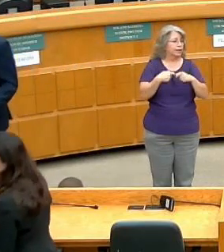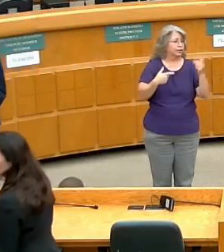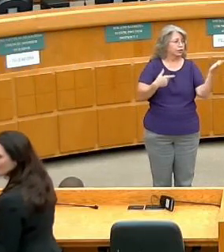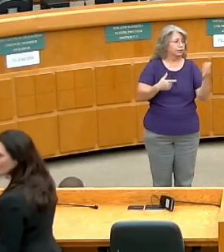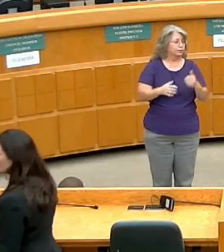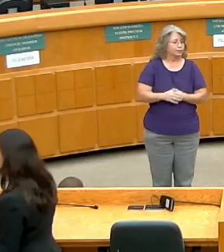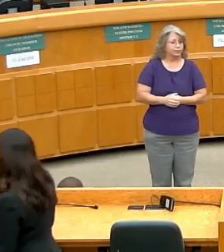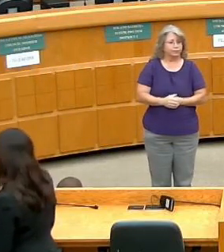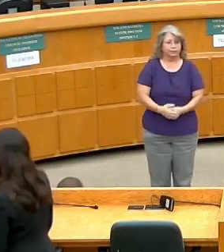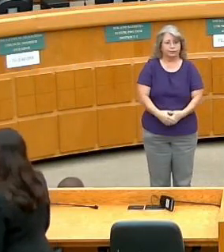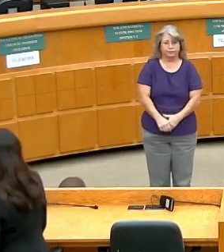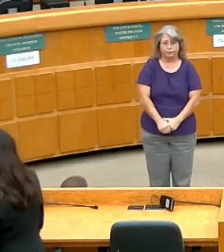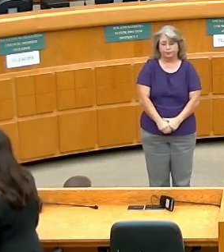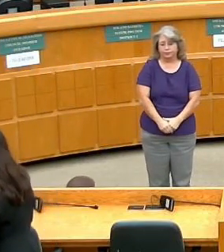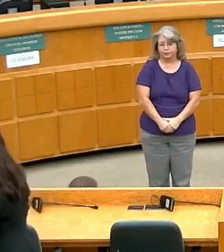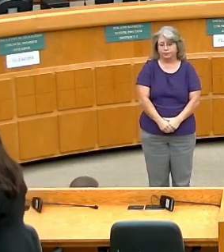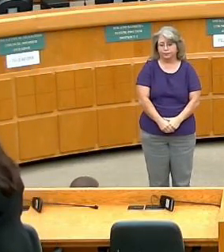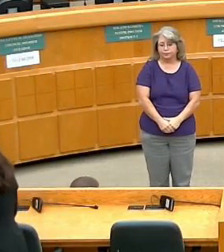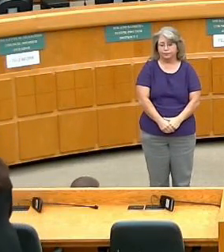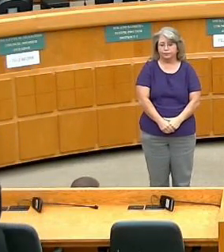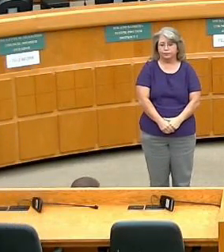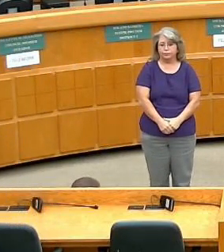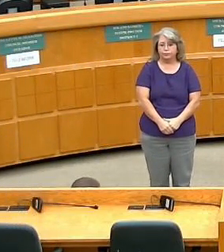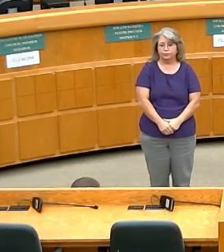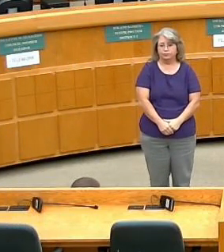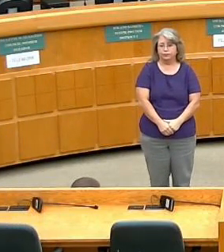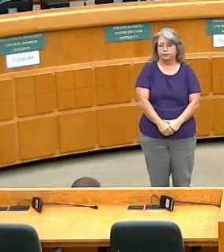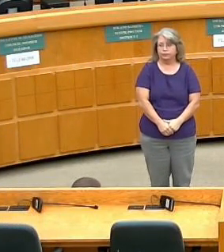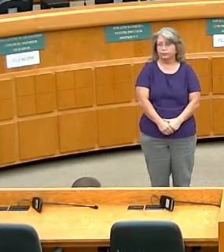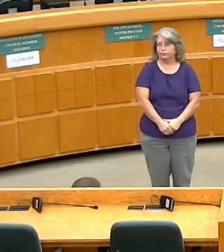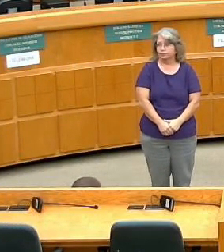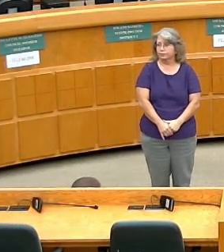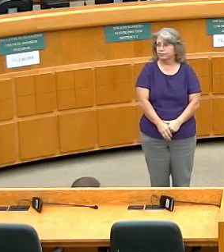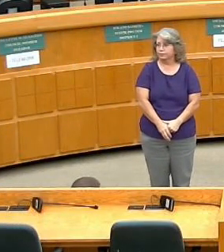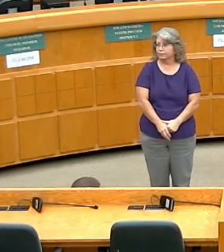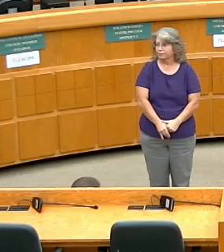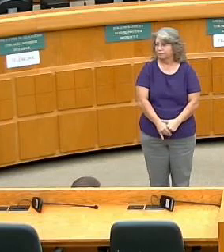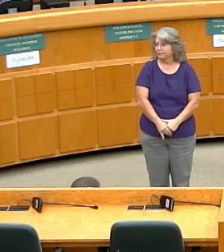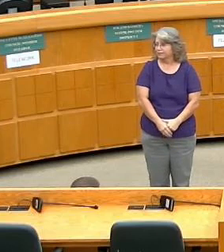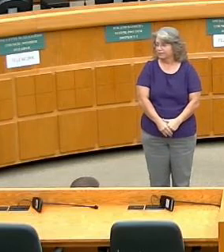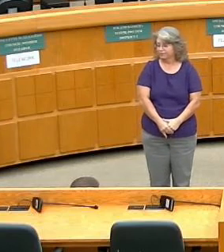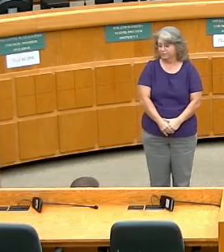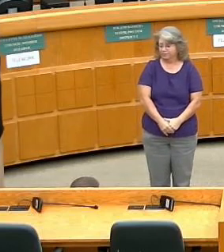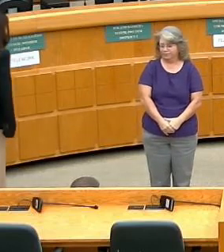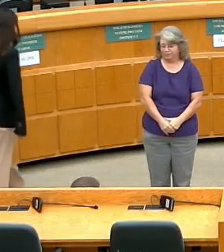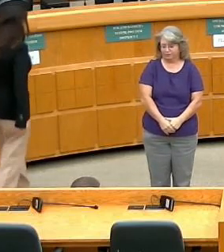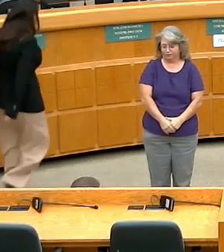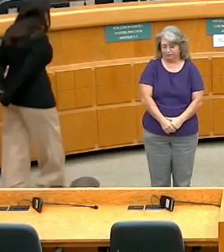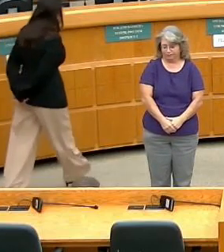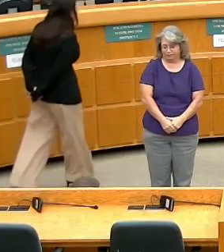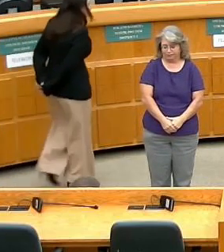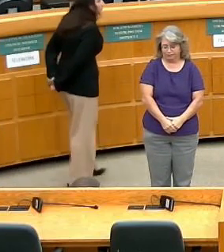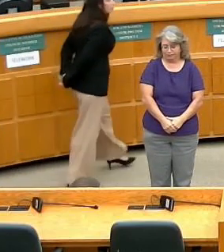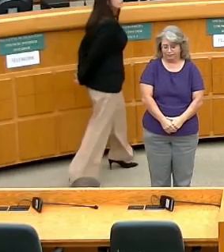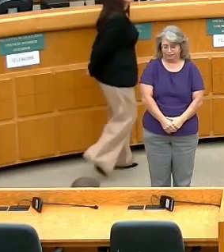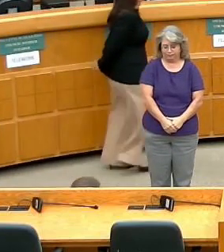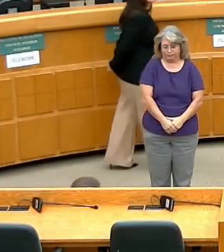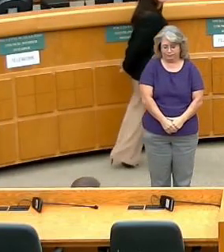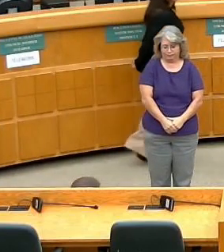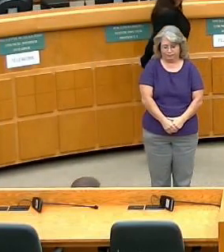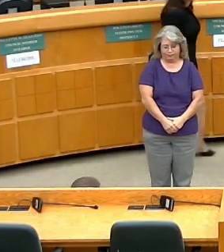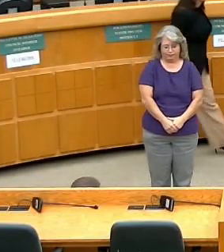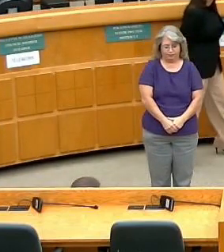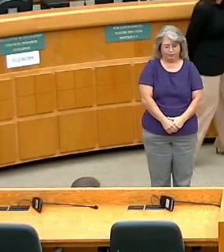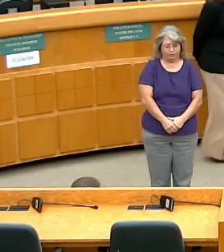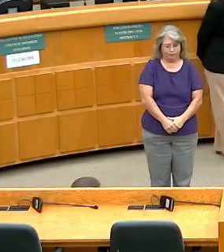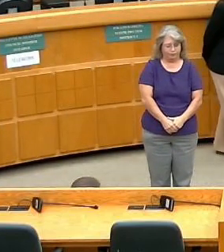que tenemos son las personas. Se ha realizado muy buen trabajo a nivel local y a nivel de condado. También les quería dar información actualizada